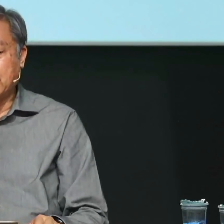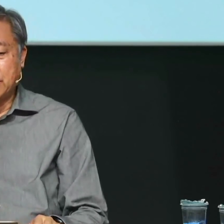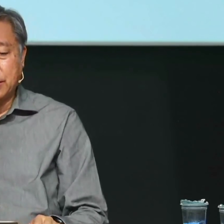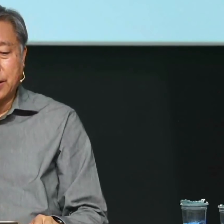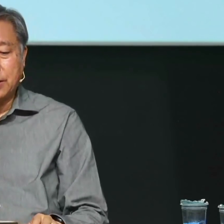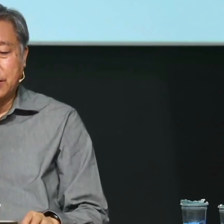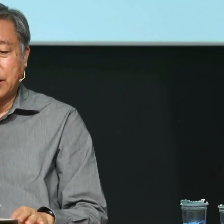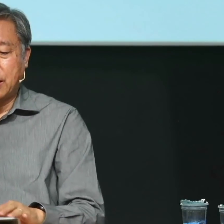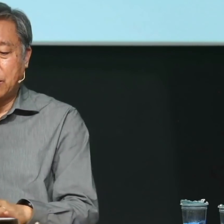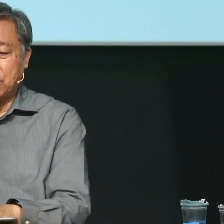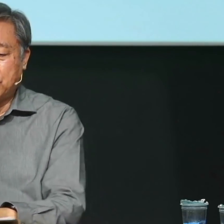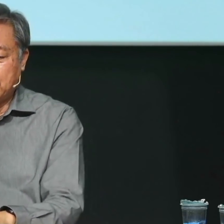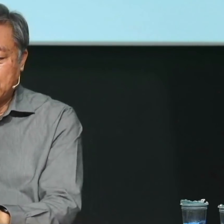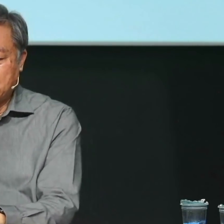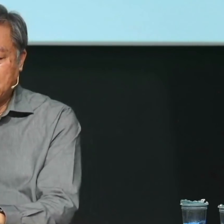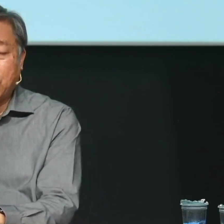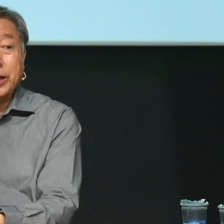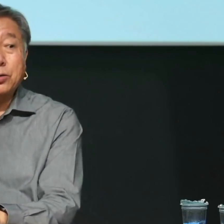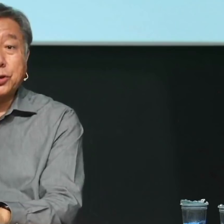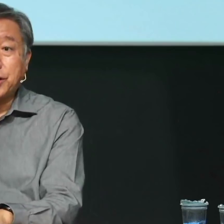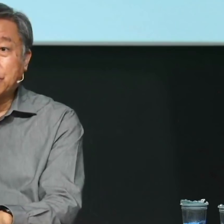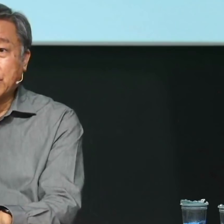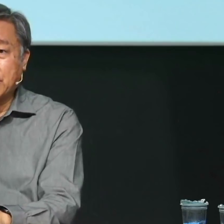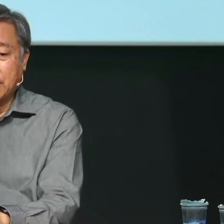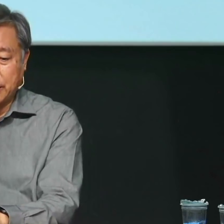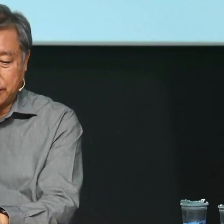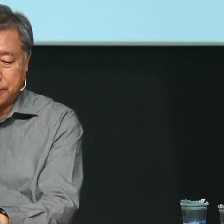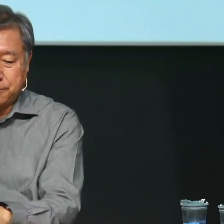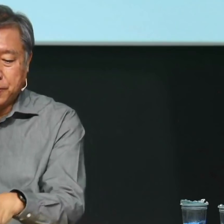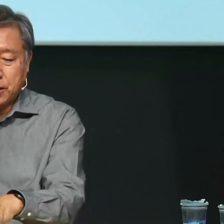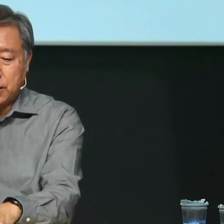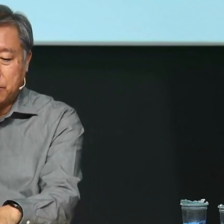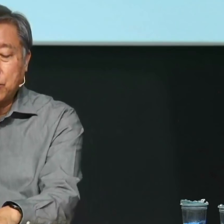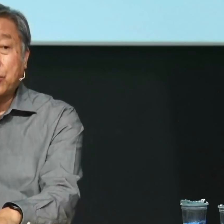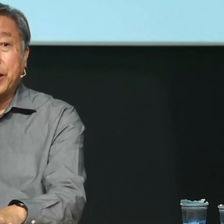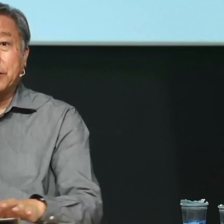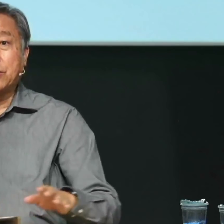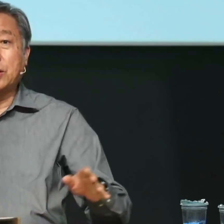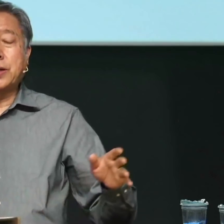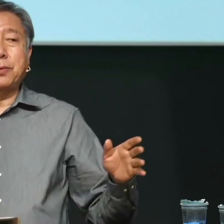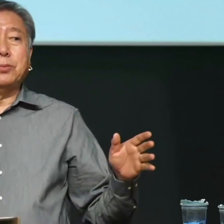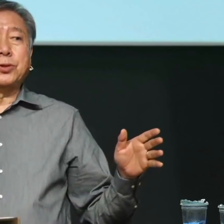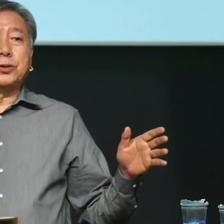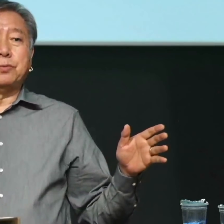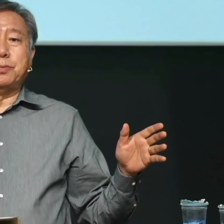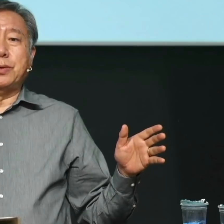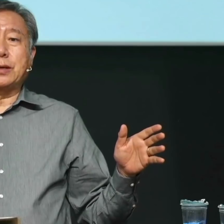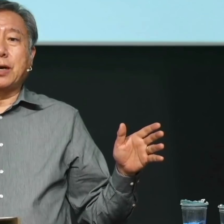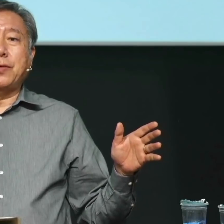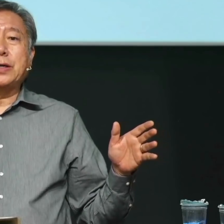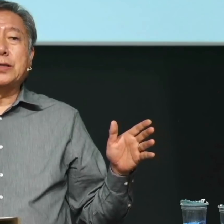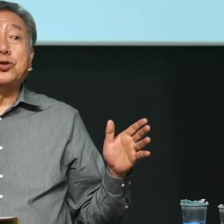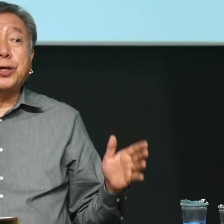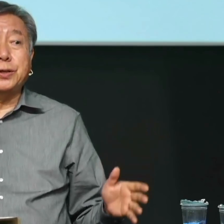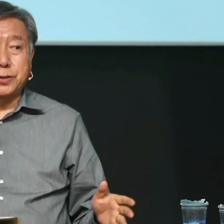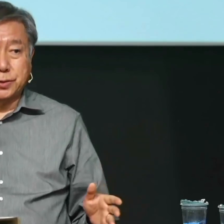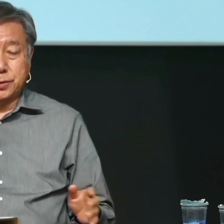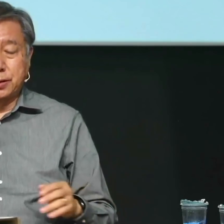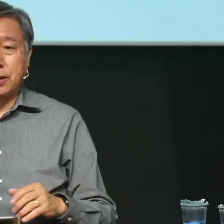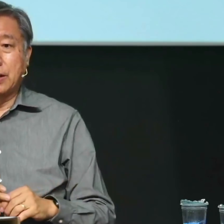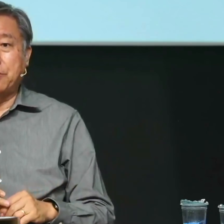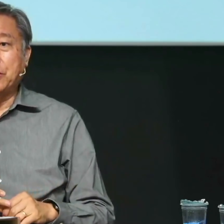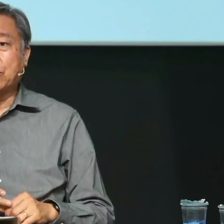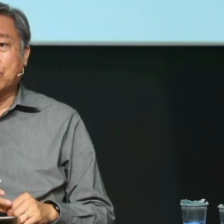relação, né, ao reino de Deus aqui na terra. Muito bem, nós sabemos que, através de